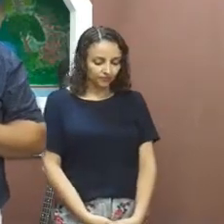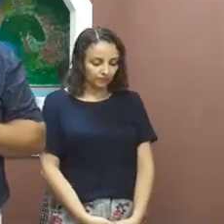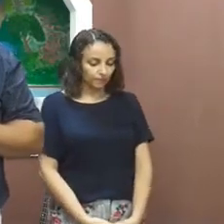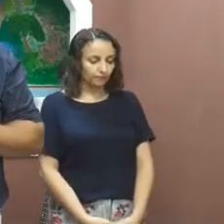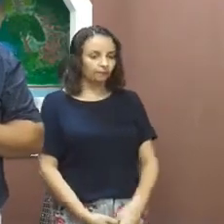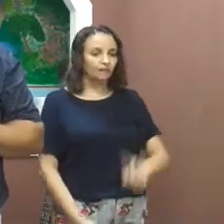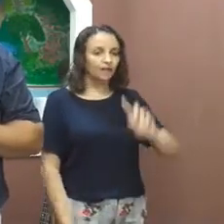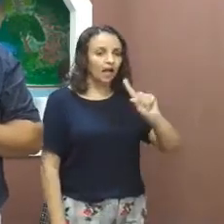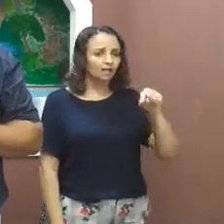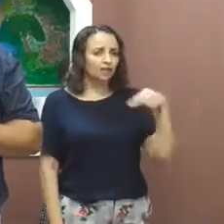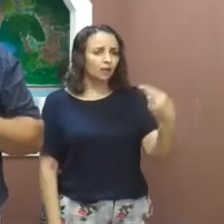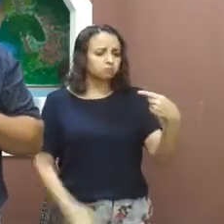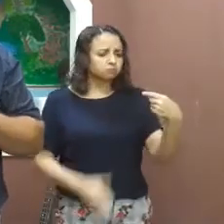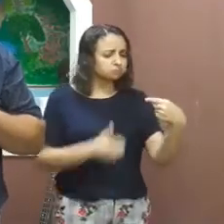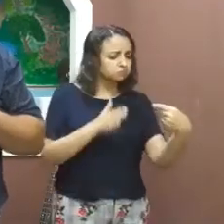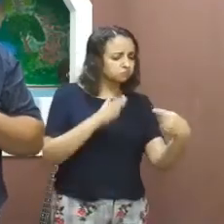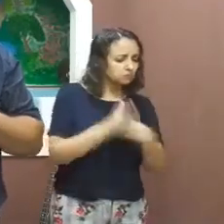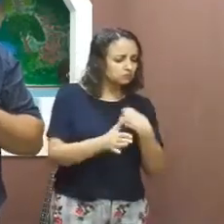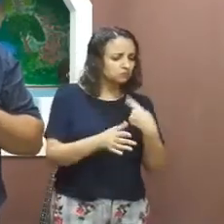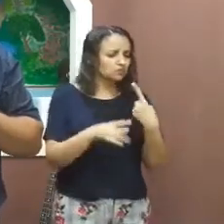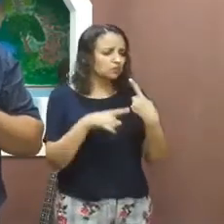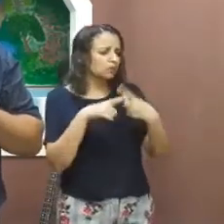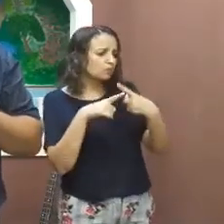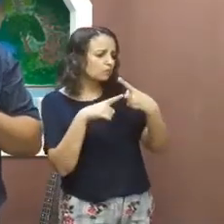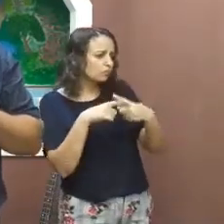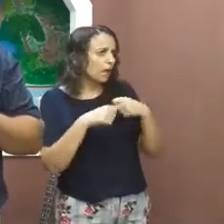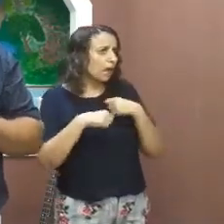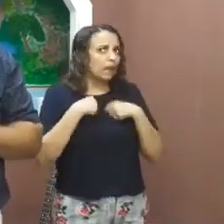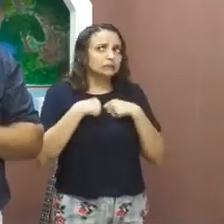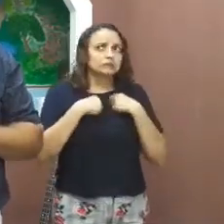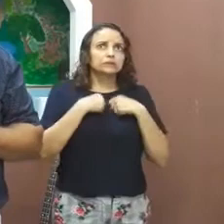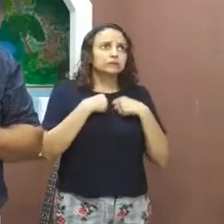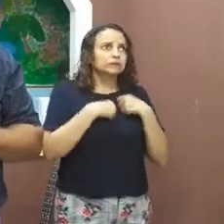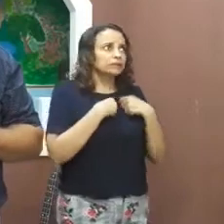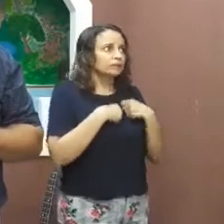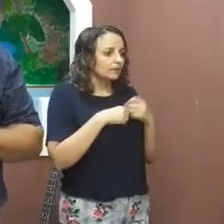Aí depois querem perguntar, por que estão todos ansiosos?